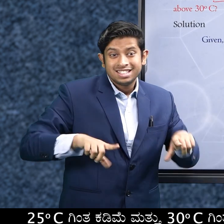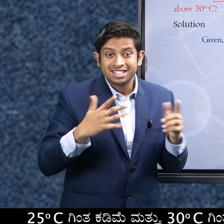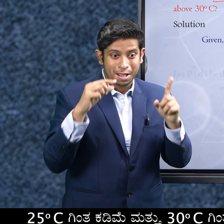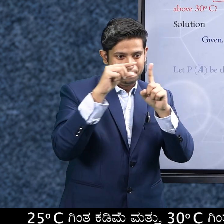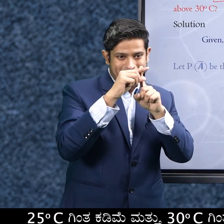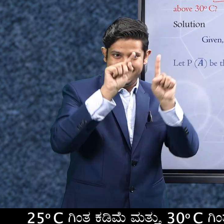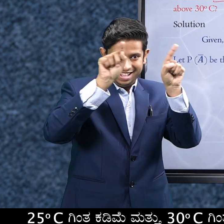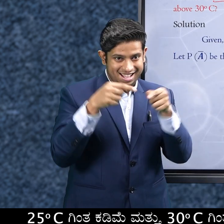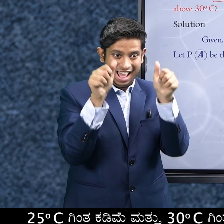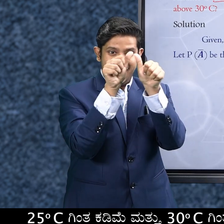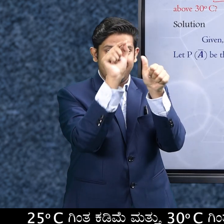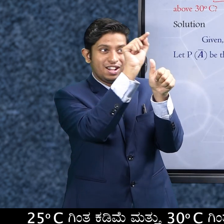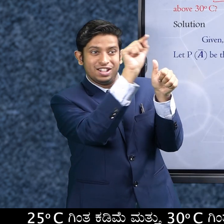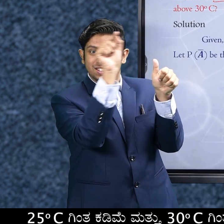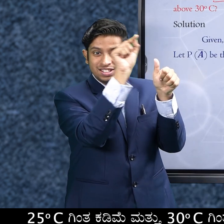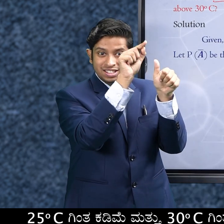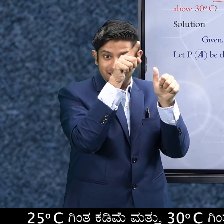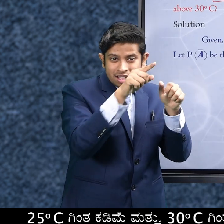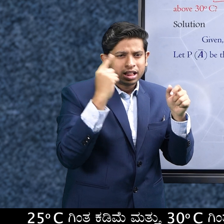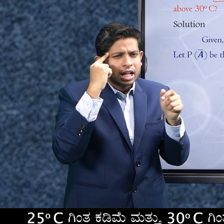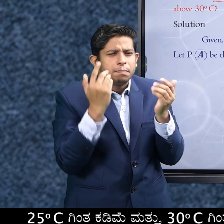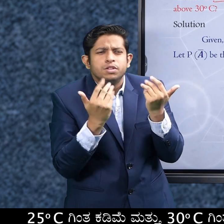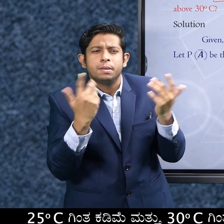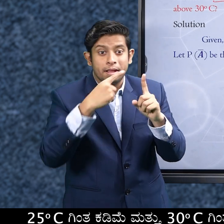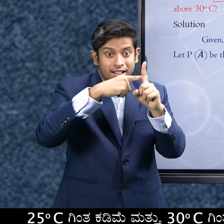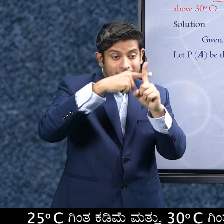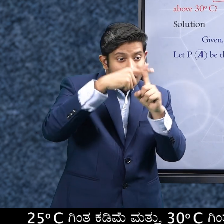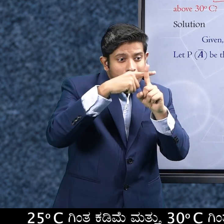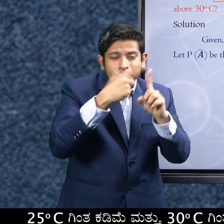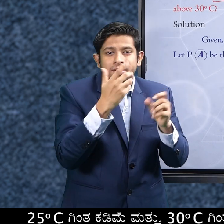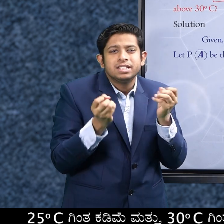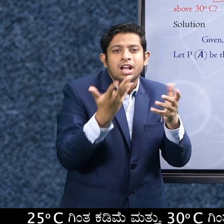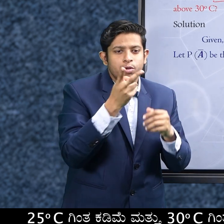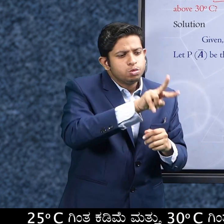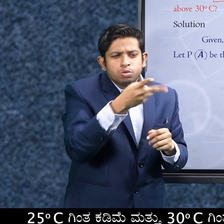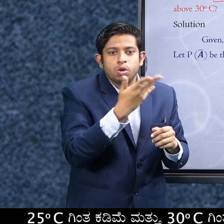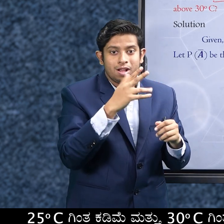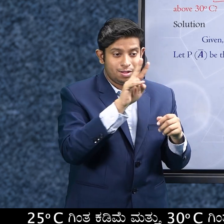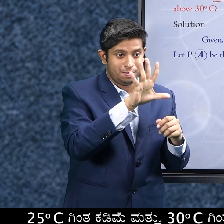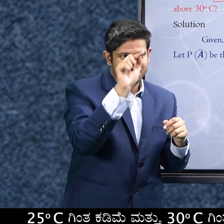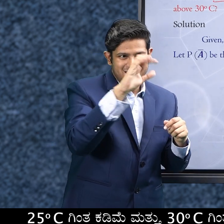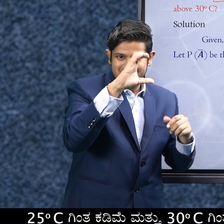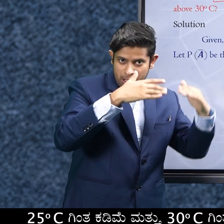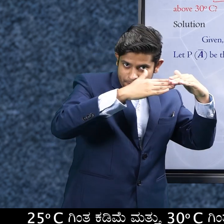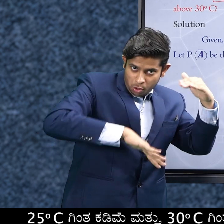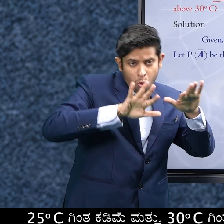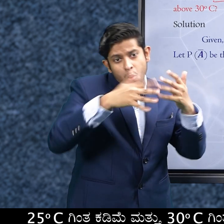25 ಡಿಗ್ರಿ ಸೆಲ್ಸಿಯಸ್ಗಿಂತ ಕಡಿಮೆ ಮತ್ತು 30 ಡಿಗ್ರಿ ಸೆಲ್ಸಿಯಸ್ಗಿಂತ ಹೆಚ್ಚಿನ ತಾಪಮಾನದ ಸಂಭವನೀಯತೆ ಪಿ ಆಫ್ ಎ ಆಗಿರಲಿ.